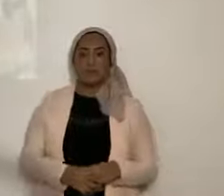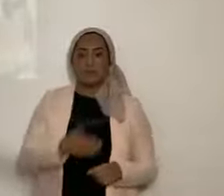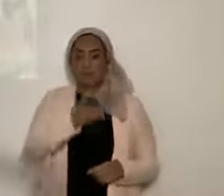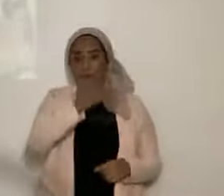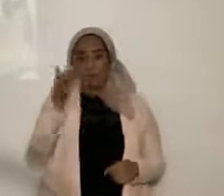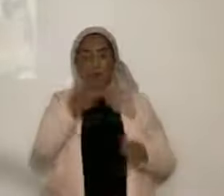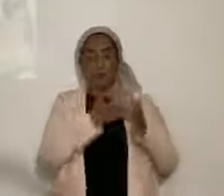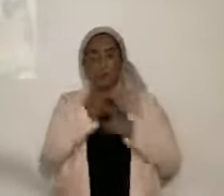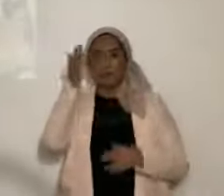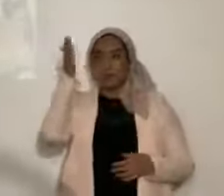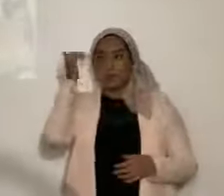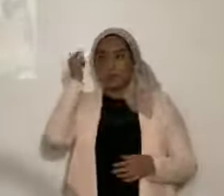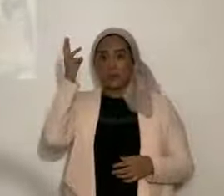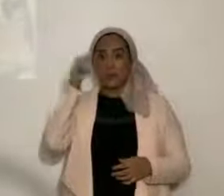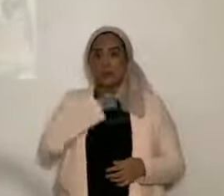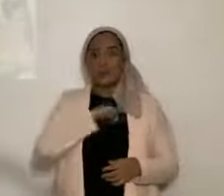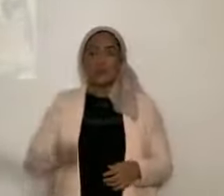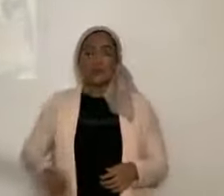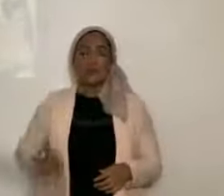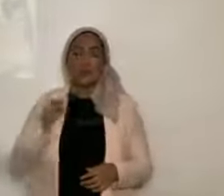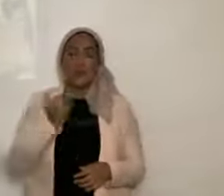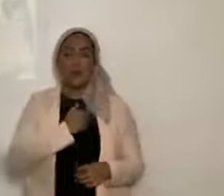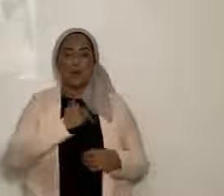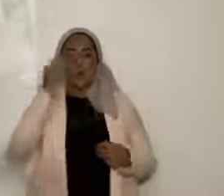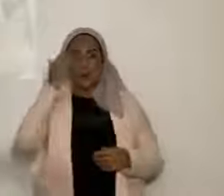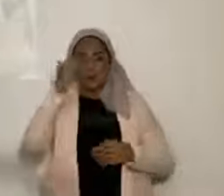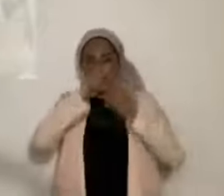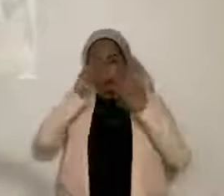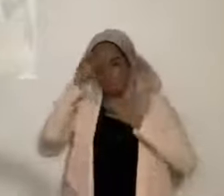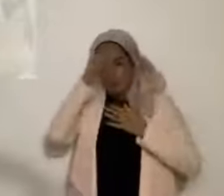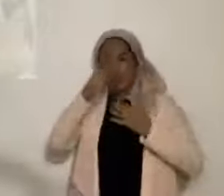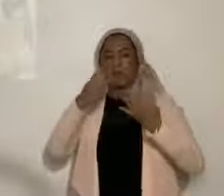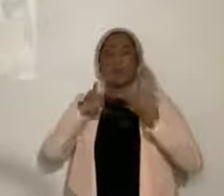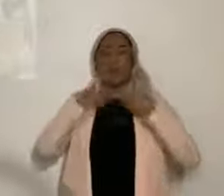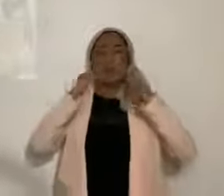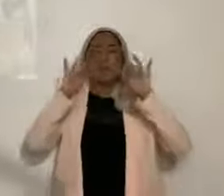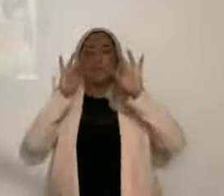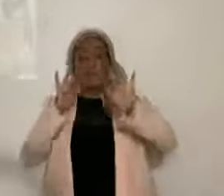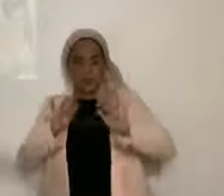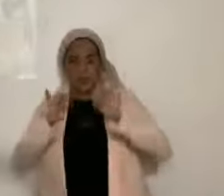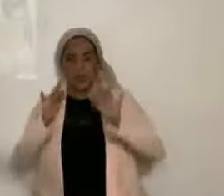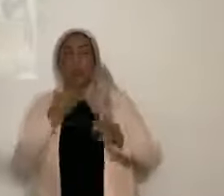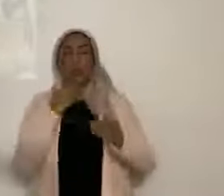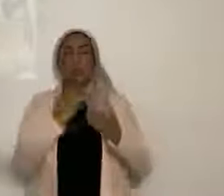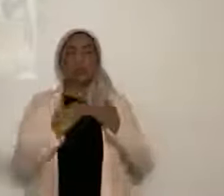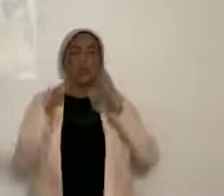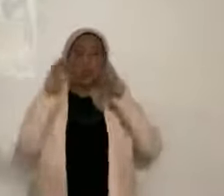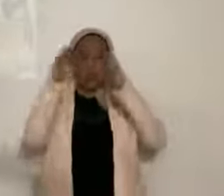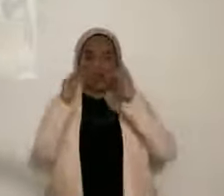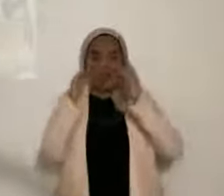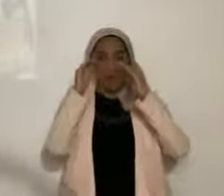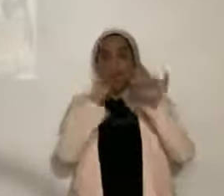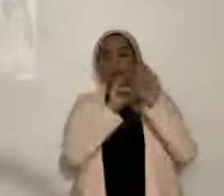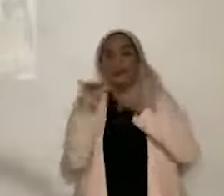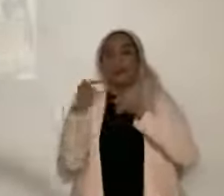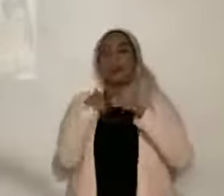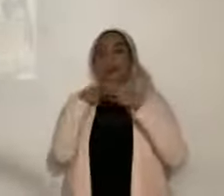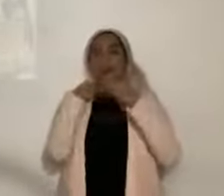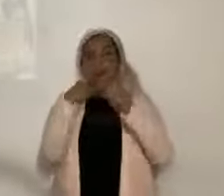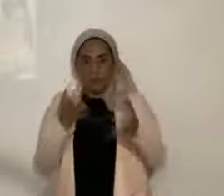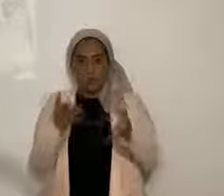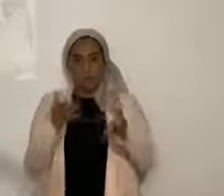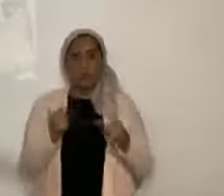Ustedes, por Yahshua Mashiach, nuestro Abacadosh, tienen consolación y buena esperanza, como se los dije, lo